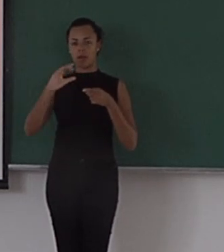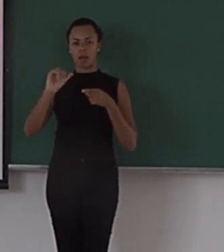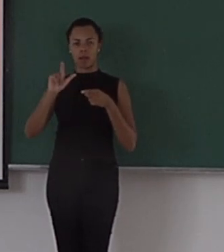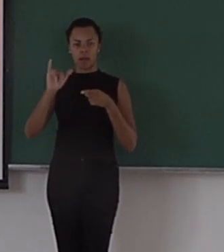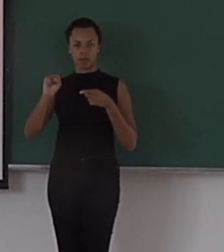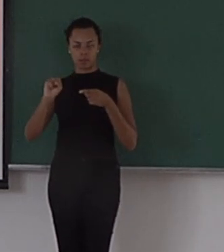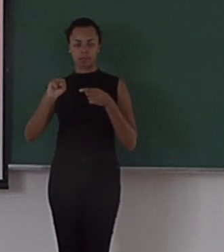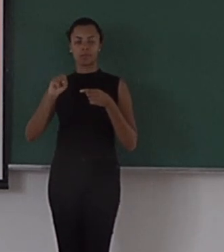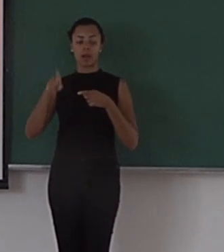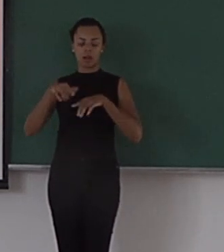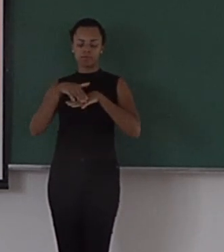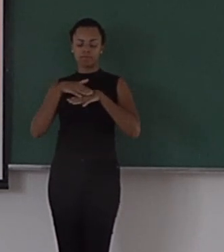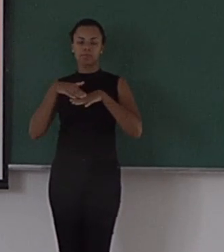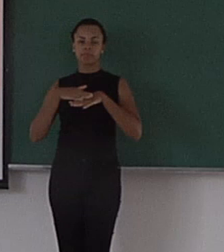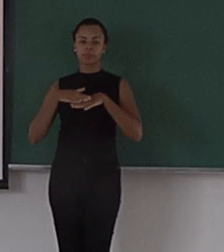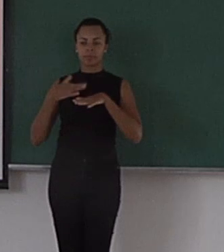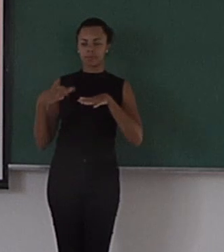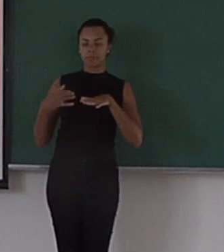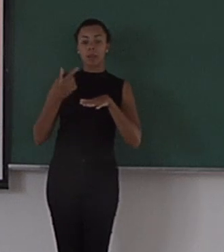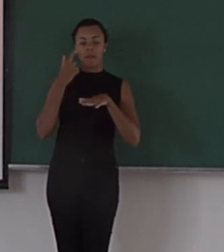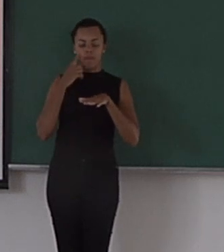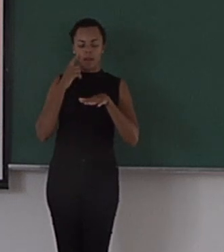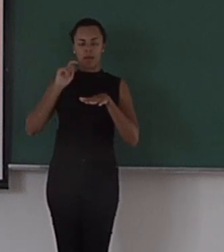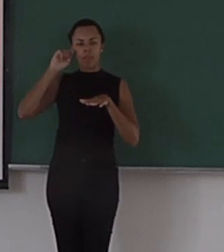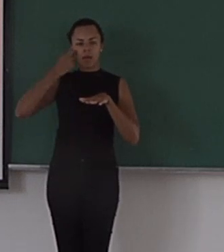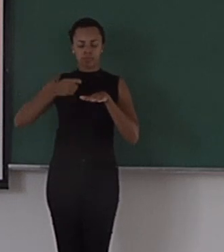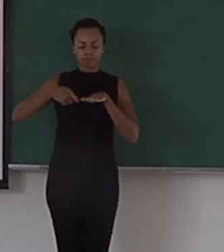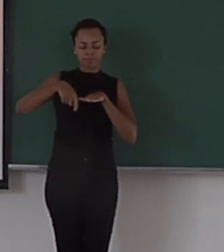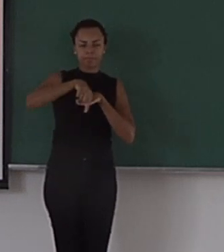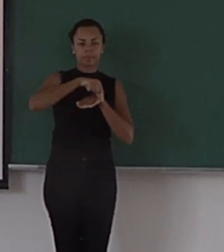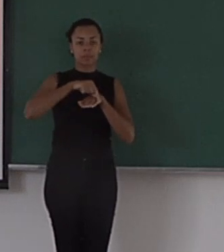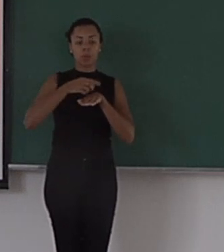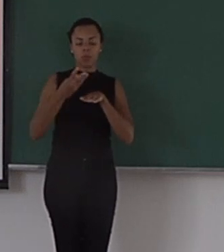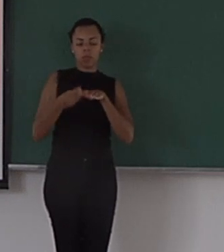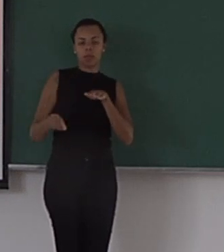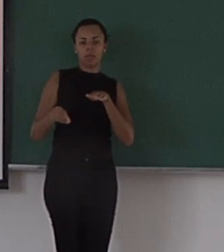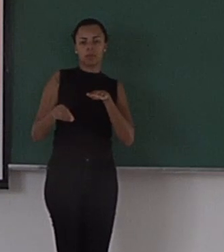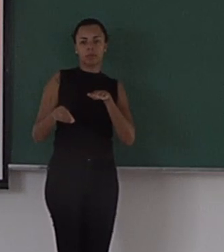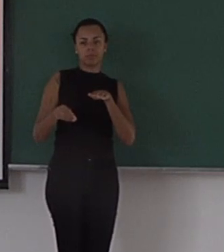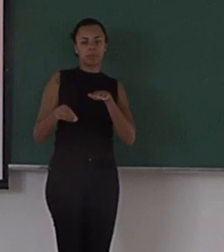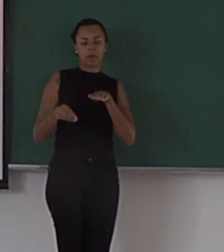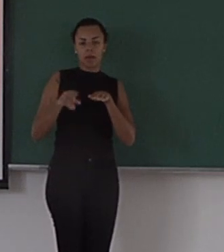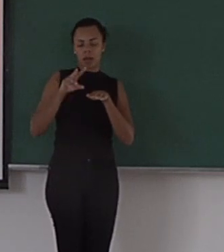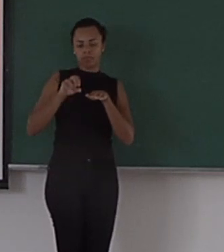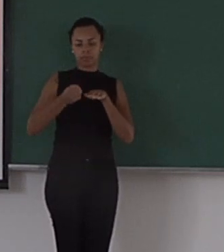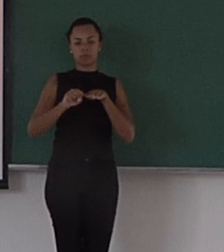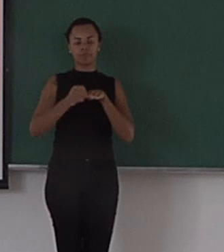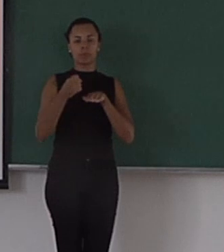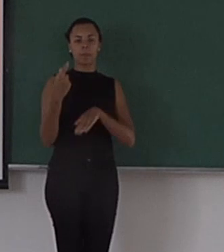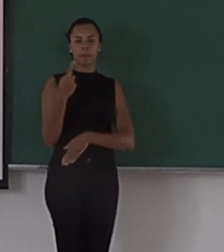ela causa lesão do tecido com necrose de liquefação, ou seja, ele desnatura as proteínas, vai destruindo as